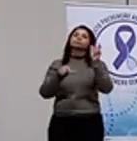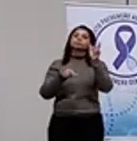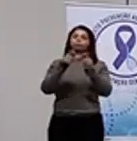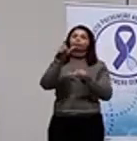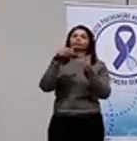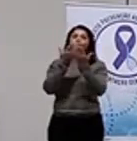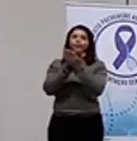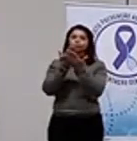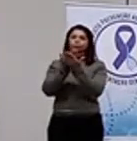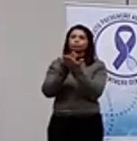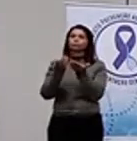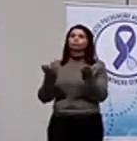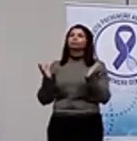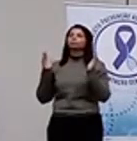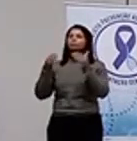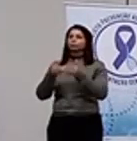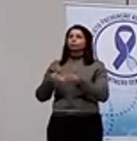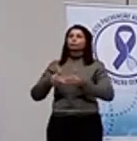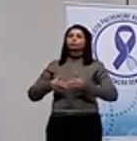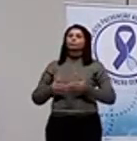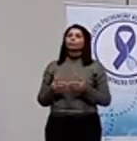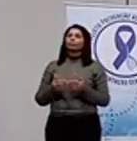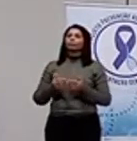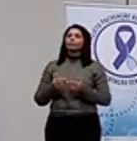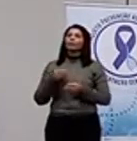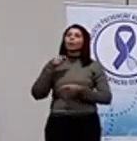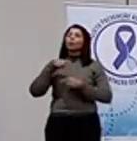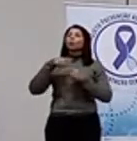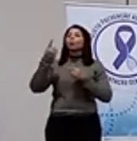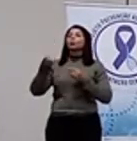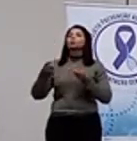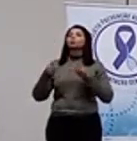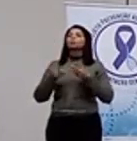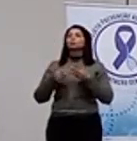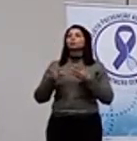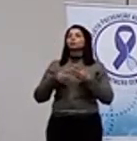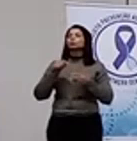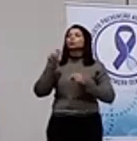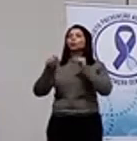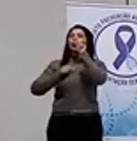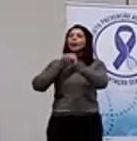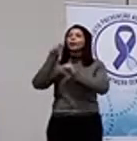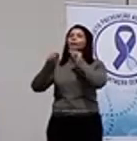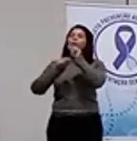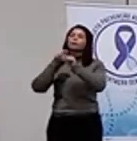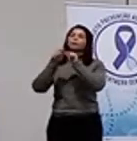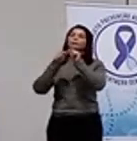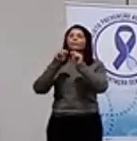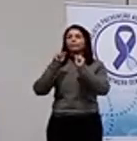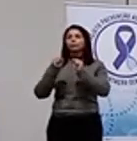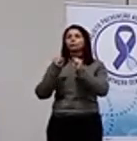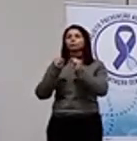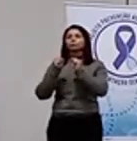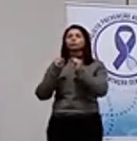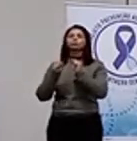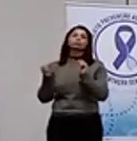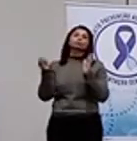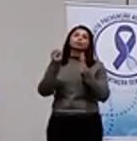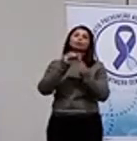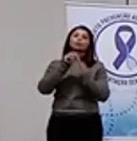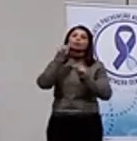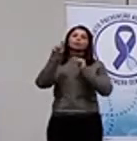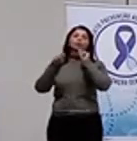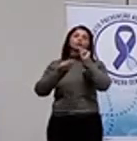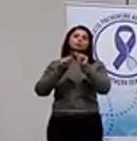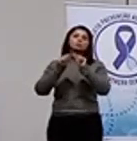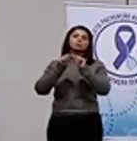atuar. Esse é um ponto importante. Outro ponto é que a gente pode colocar que